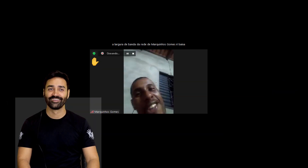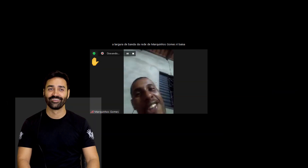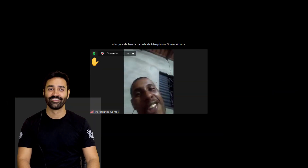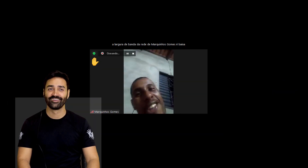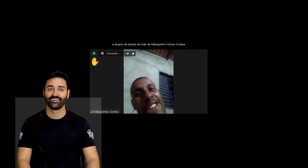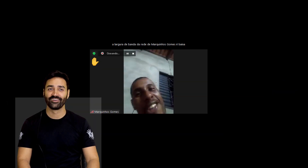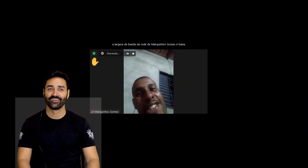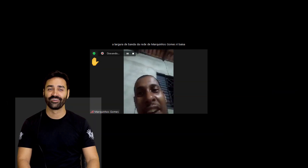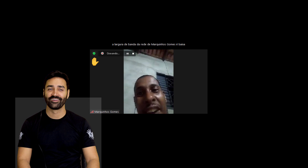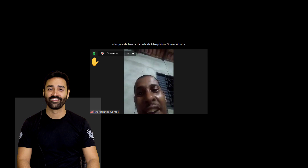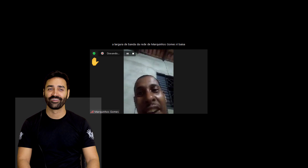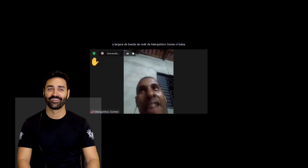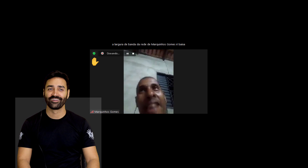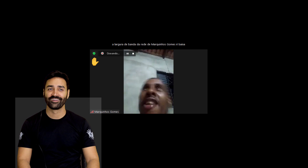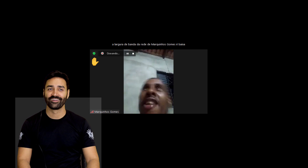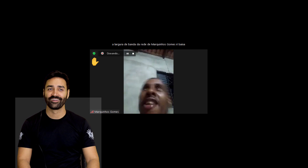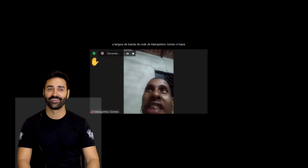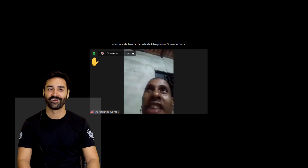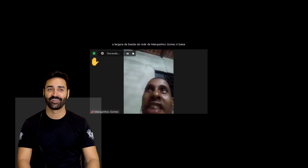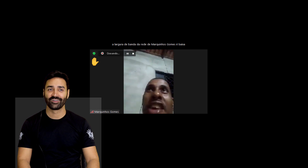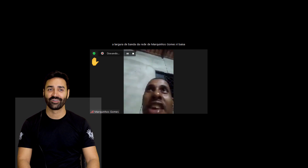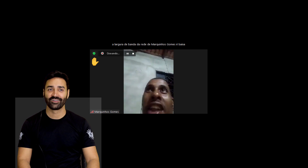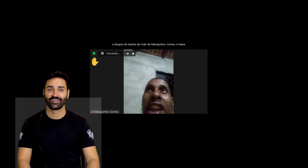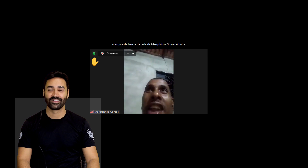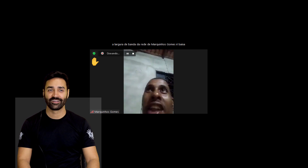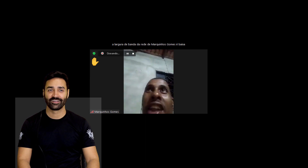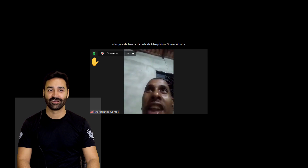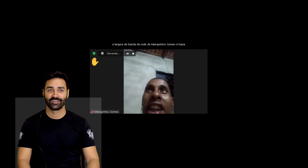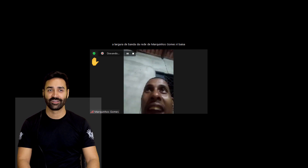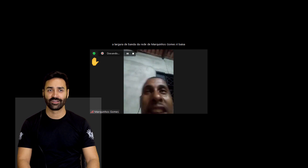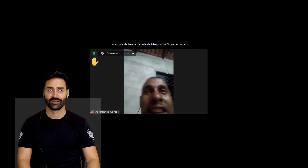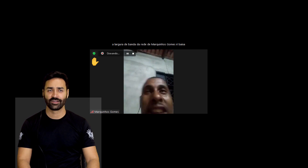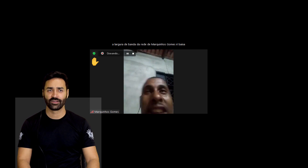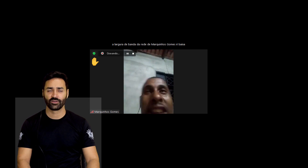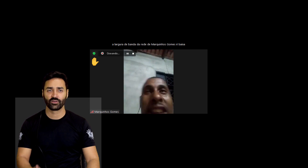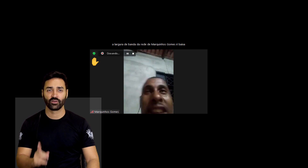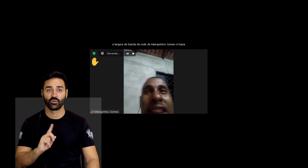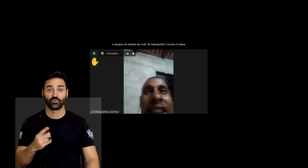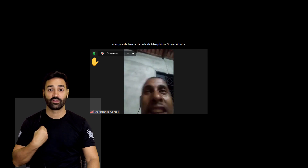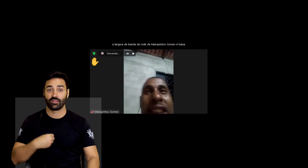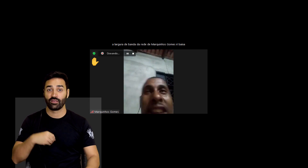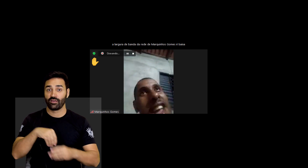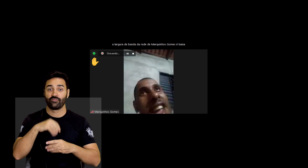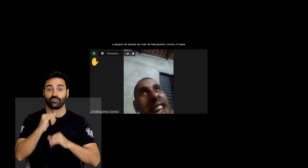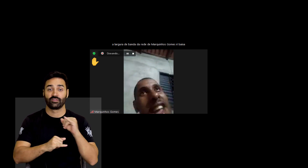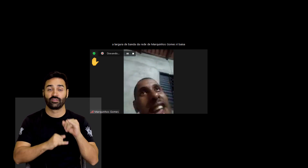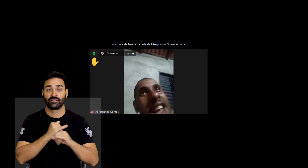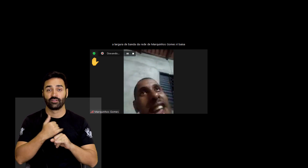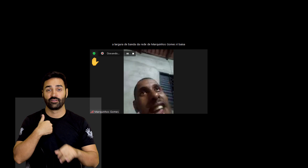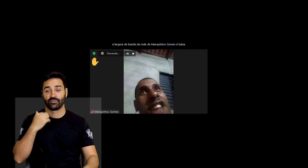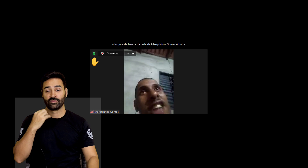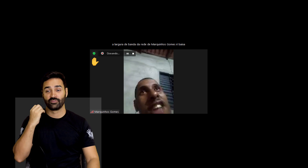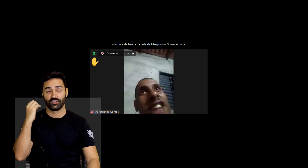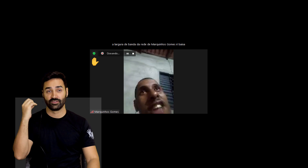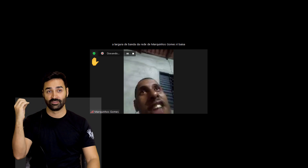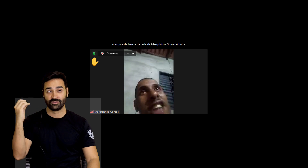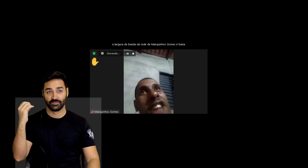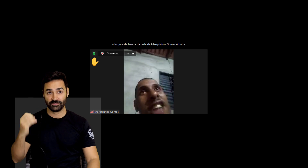Eu estava sem online e eu estava viajando.